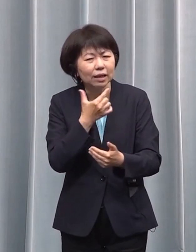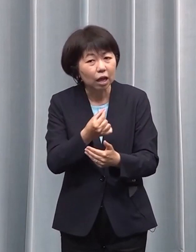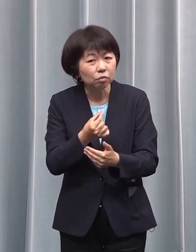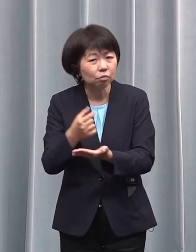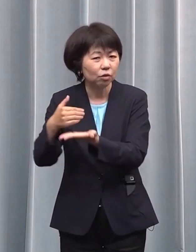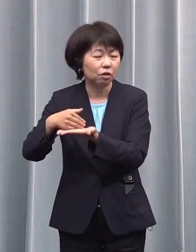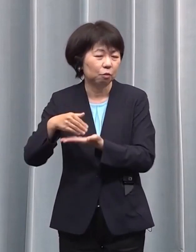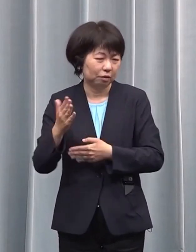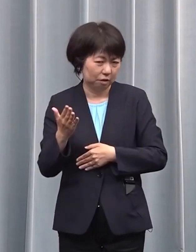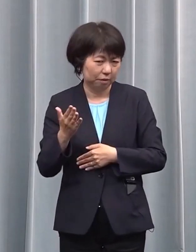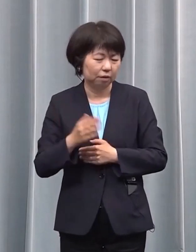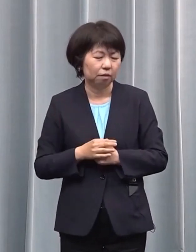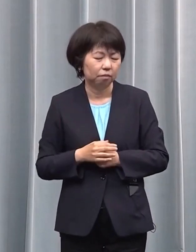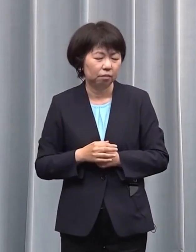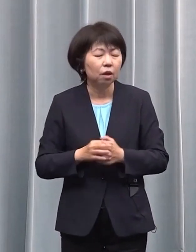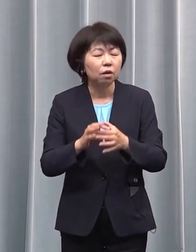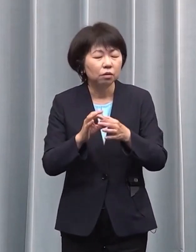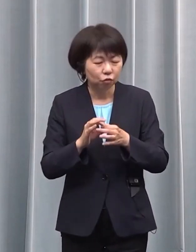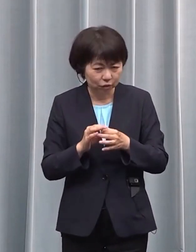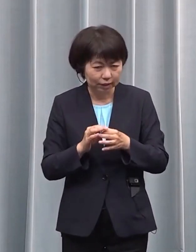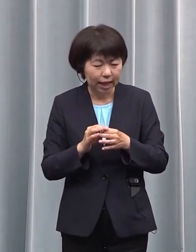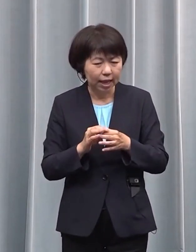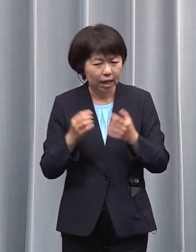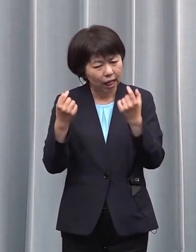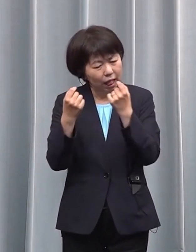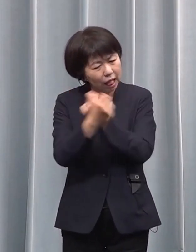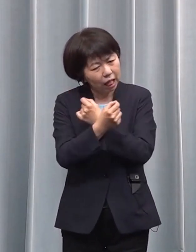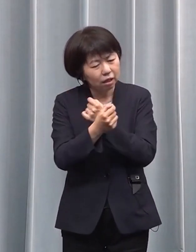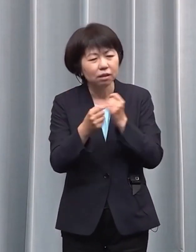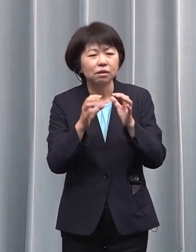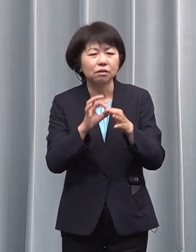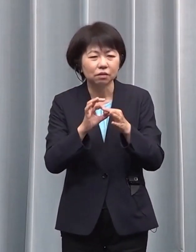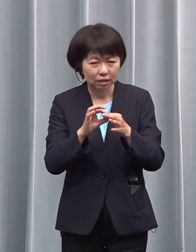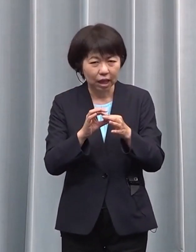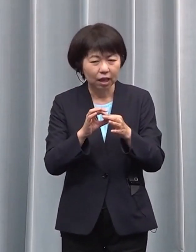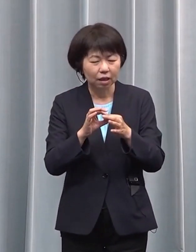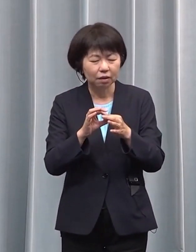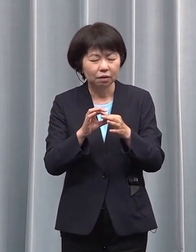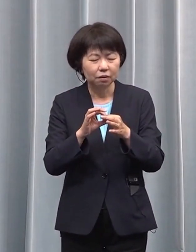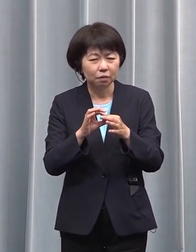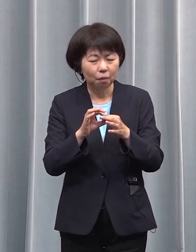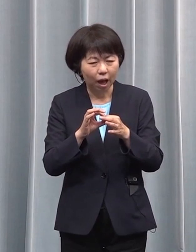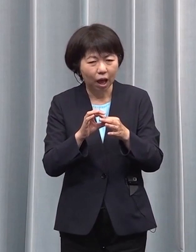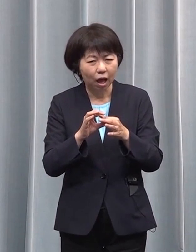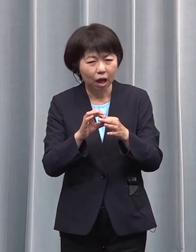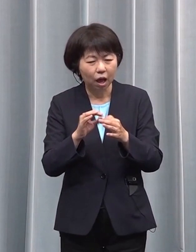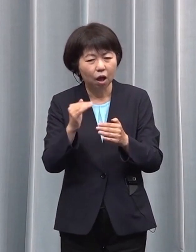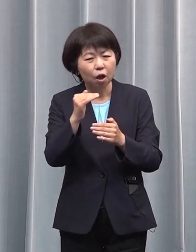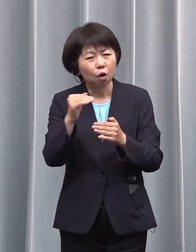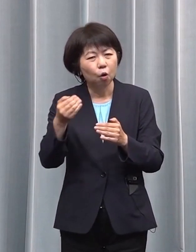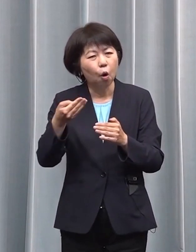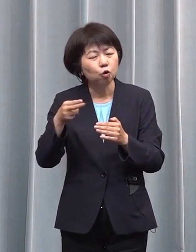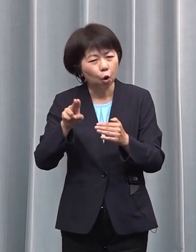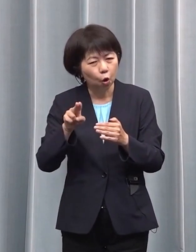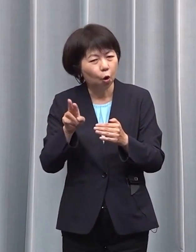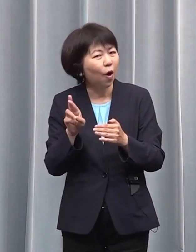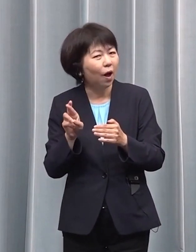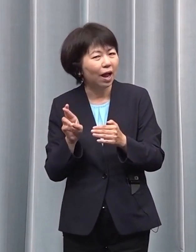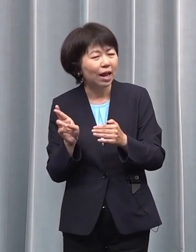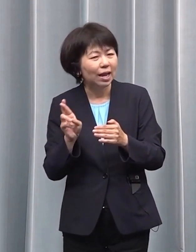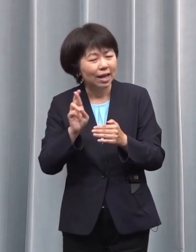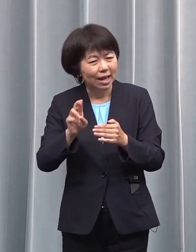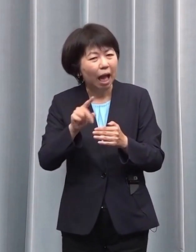2021年で33件、2022年で38件、これしか誤用乱用と断定している件数がないん